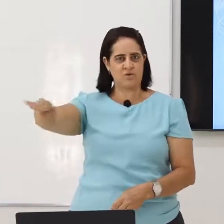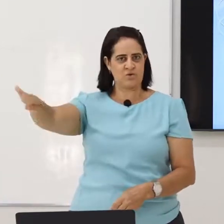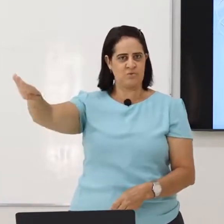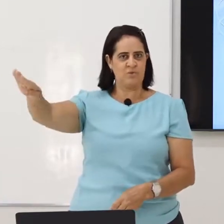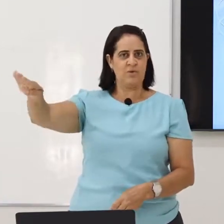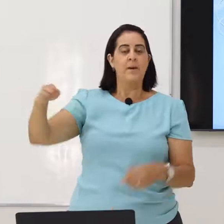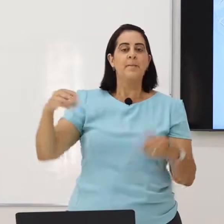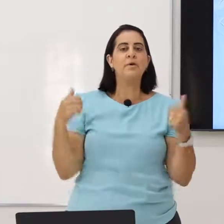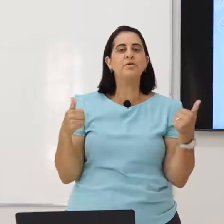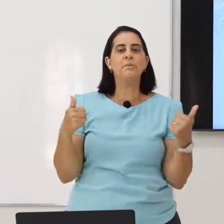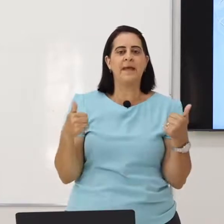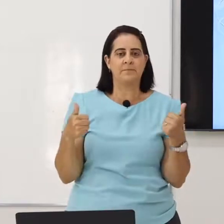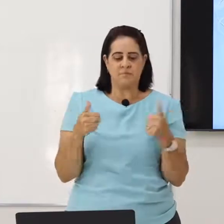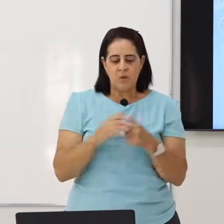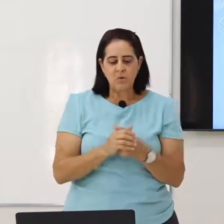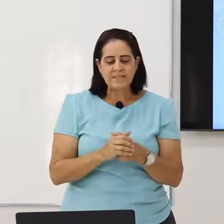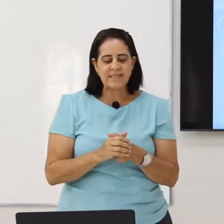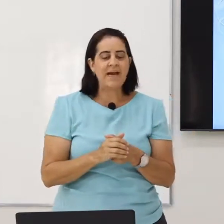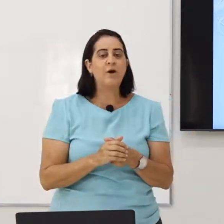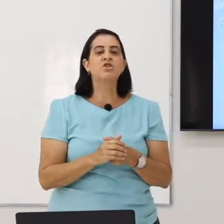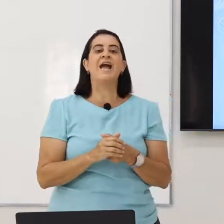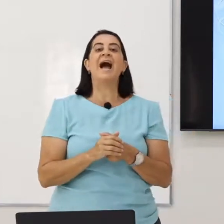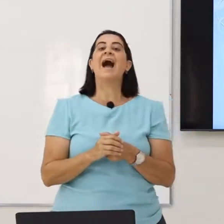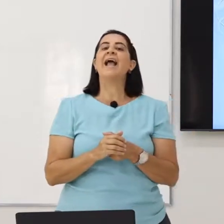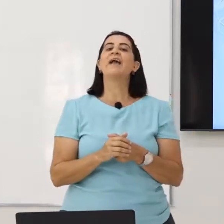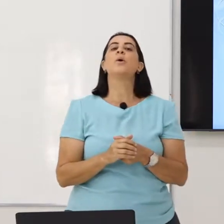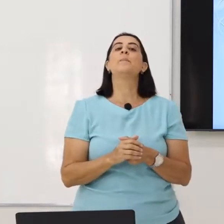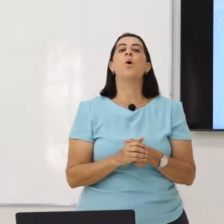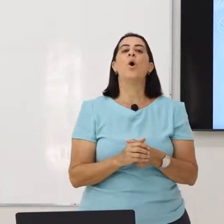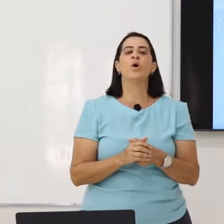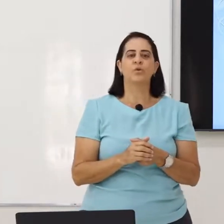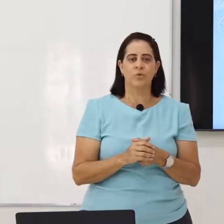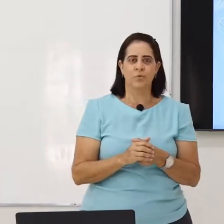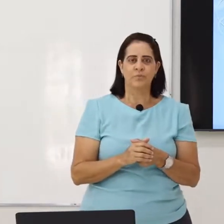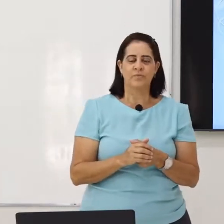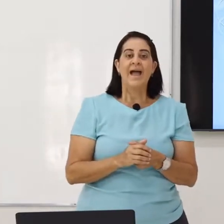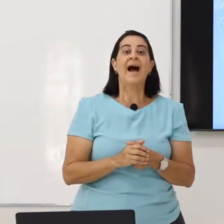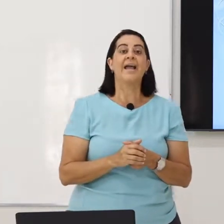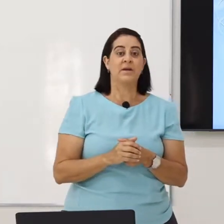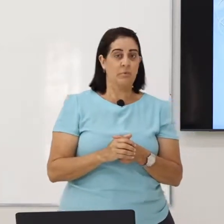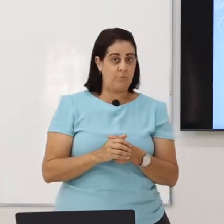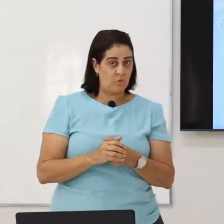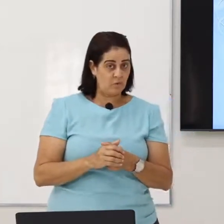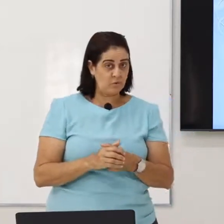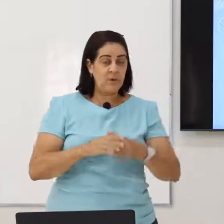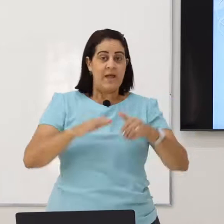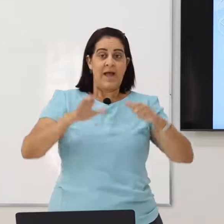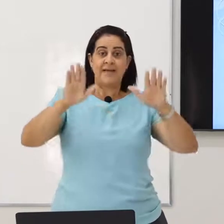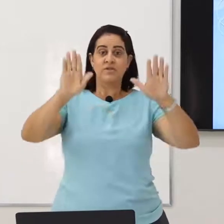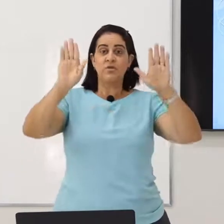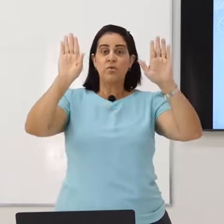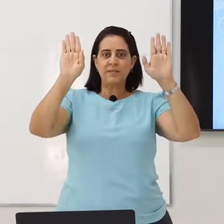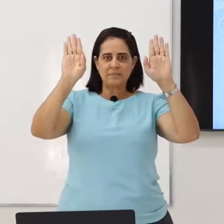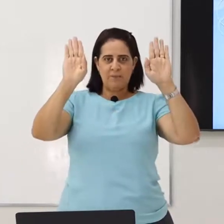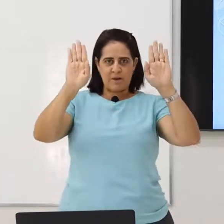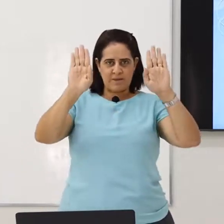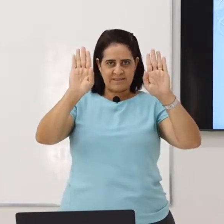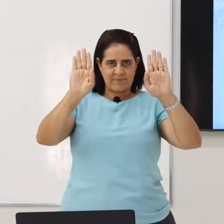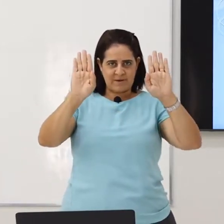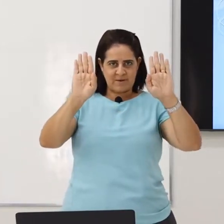baixo. Muito bem. O sinal de aeroporto. Aeroporto, as duas palmas da mão